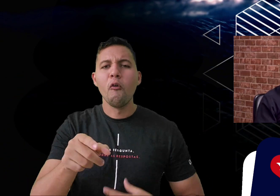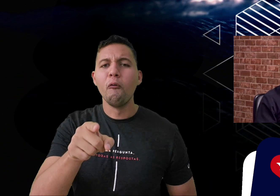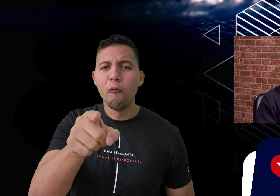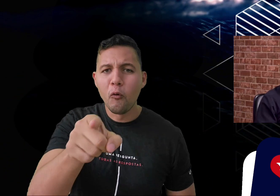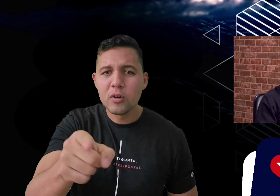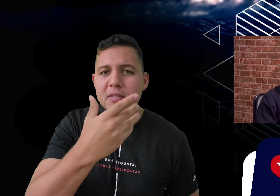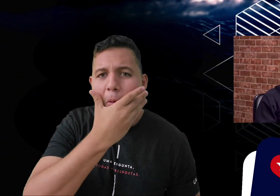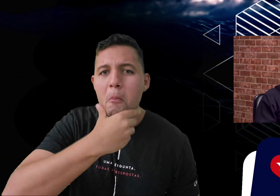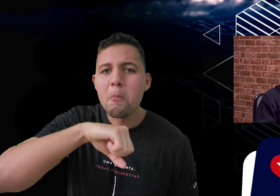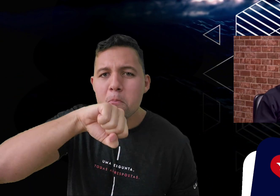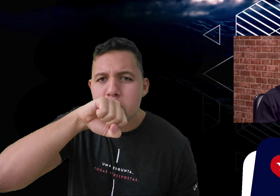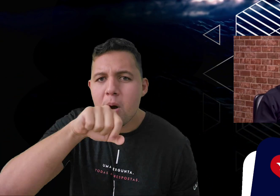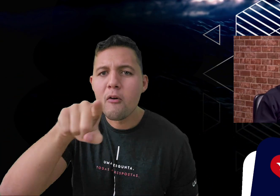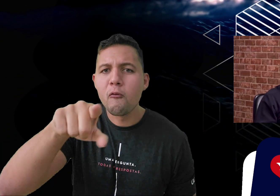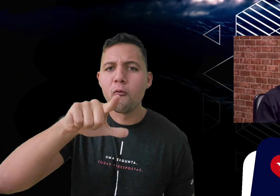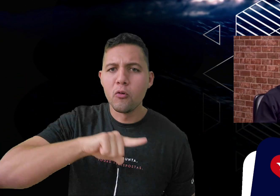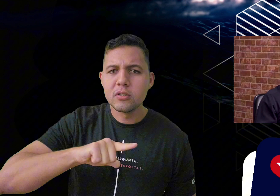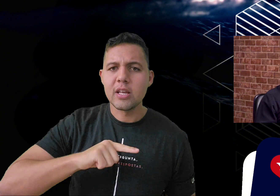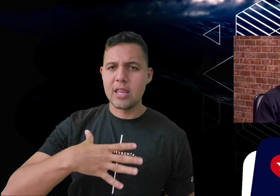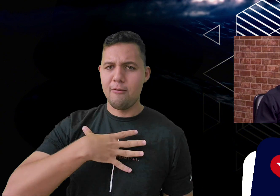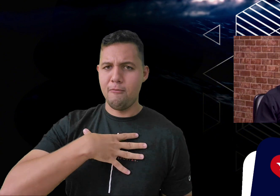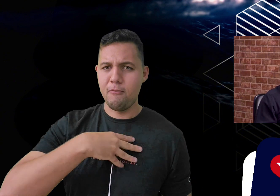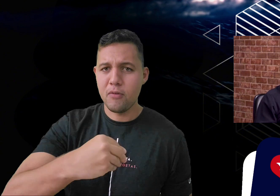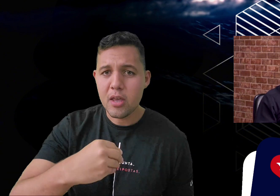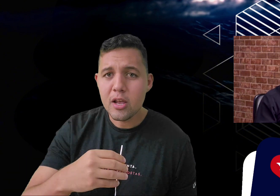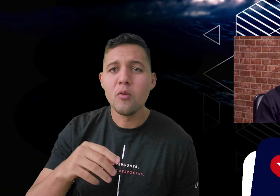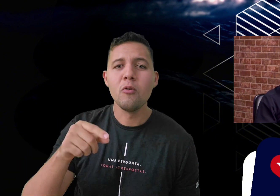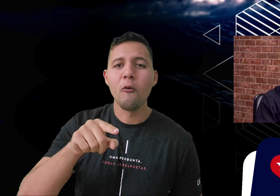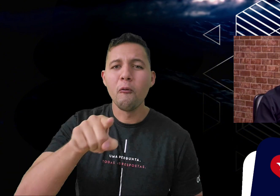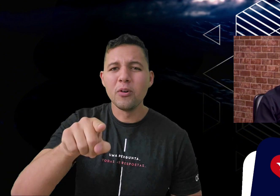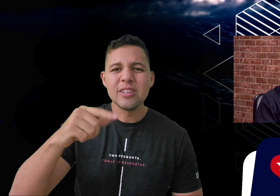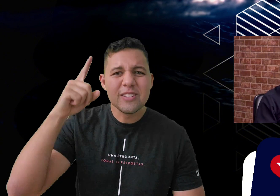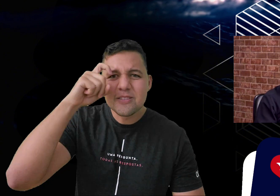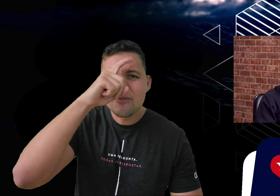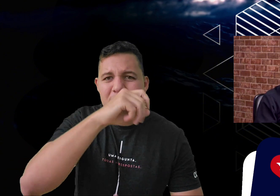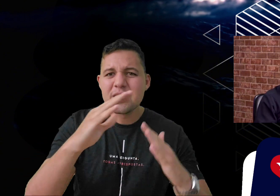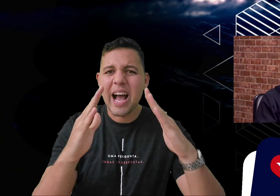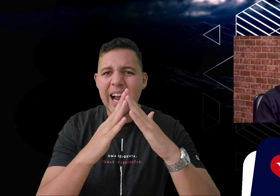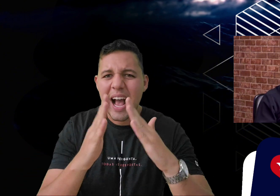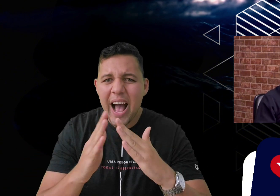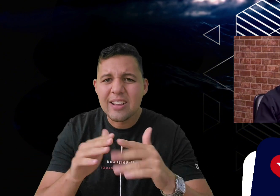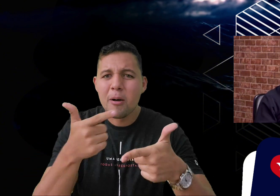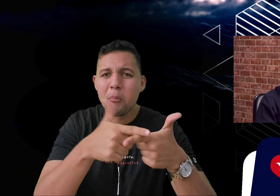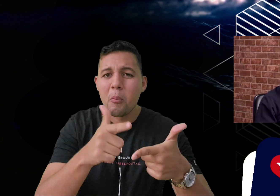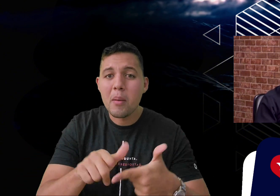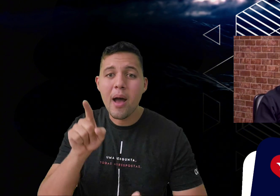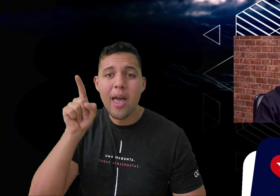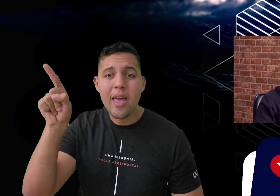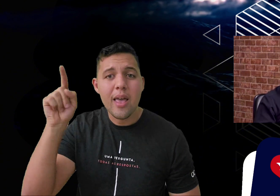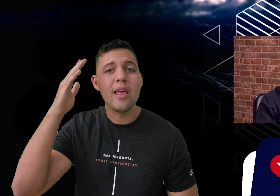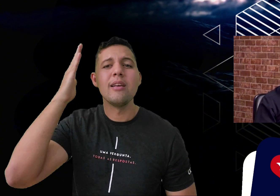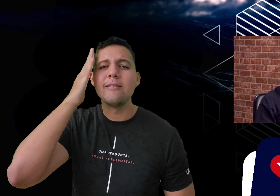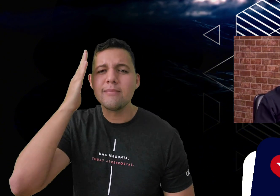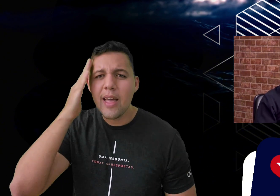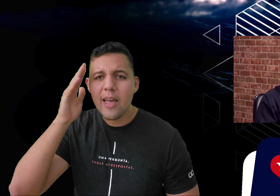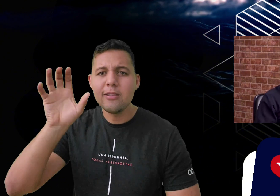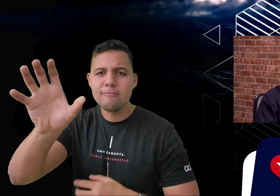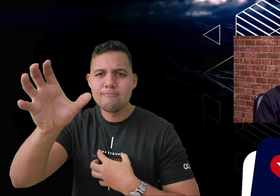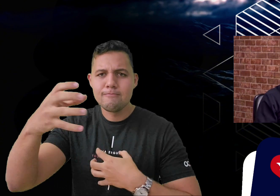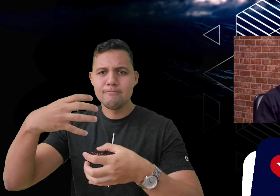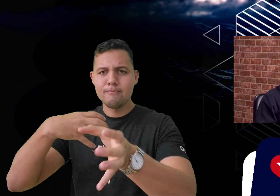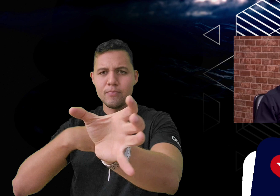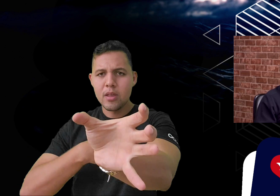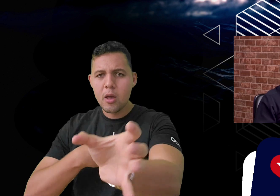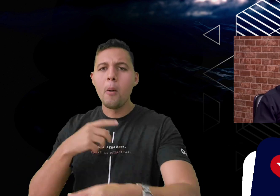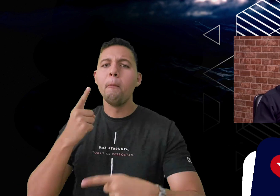pai. Deus também sabe o que é a dor do filho, o filho órfão, o filho sem pai,